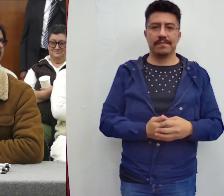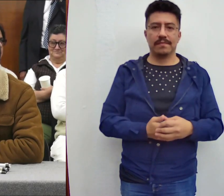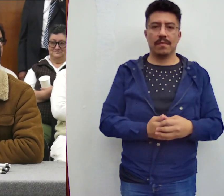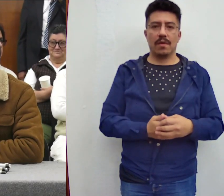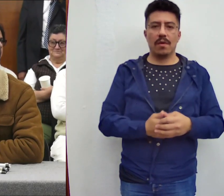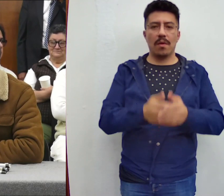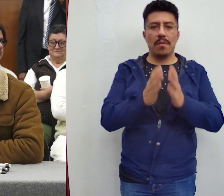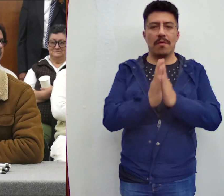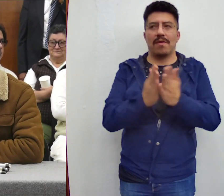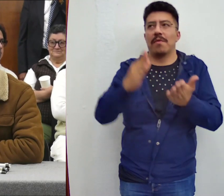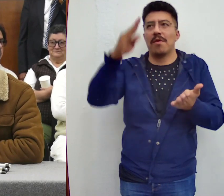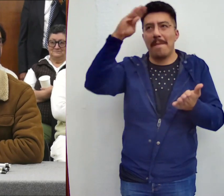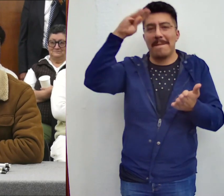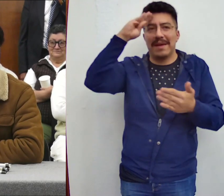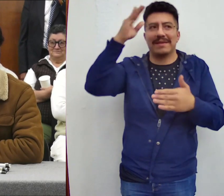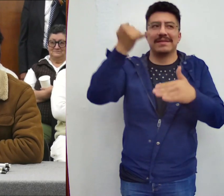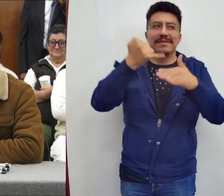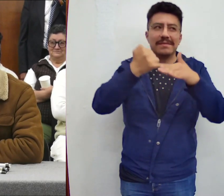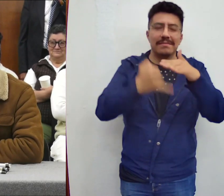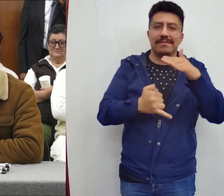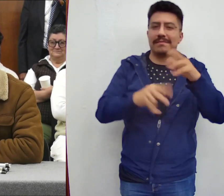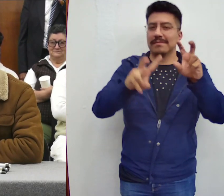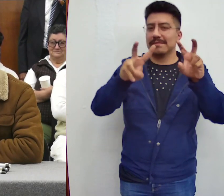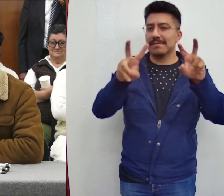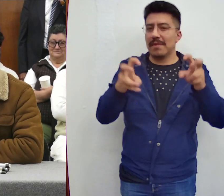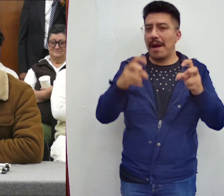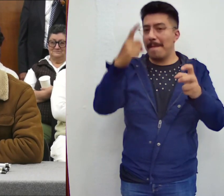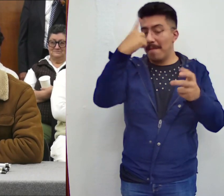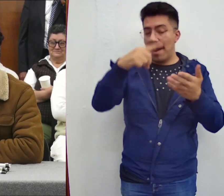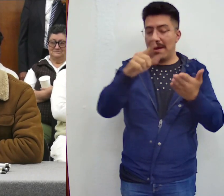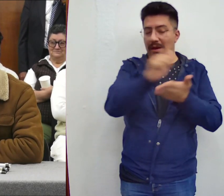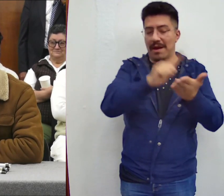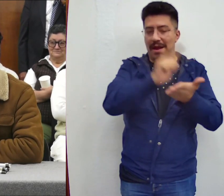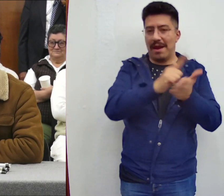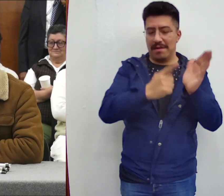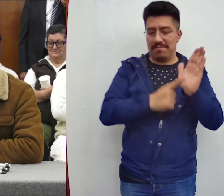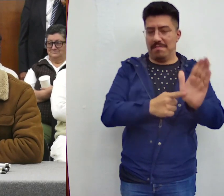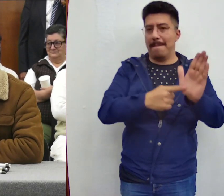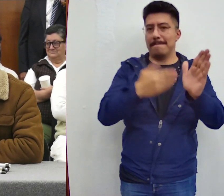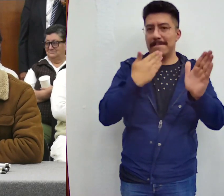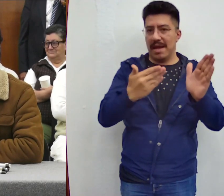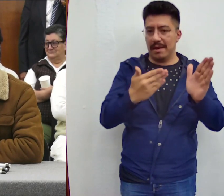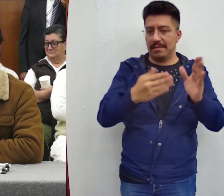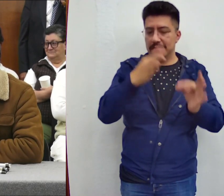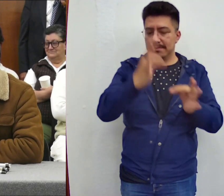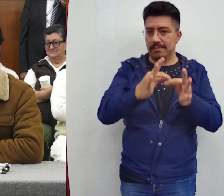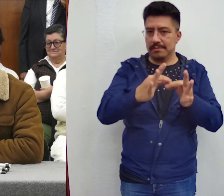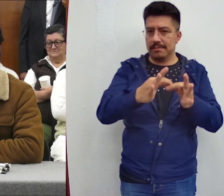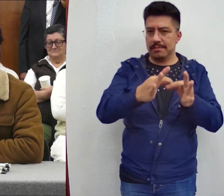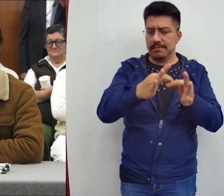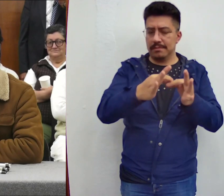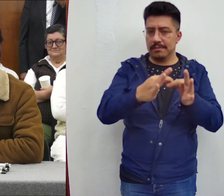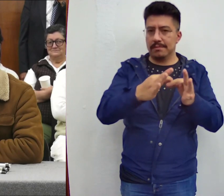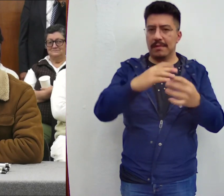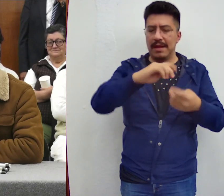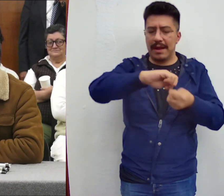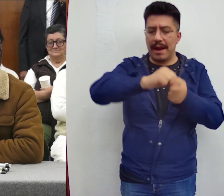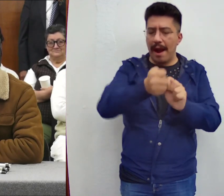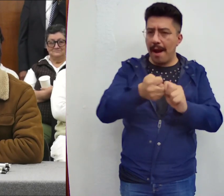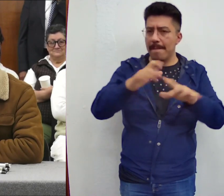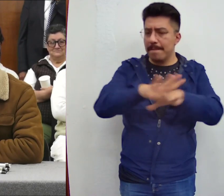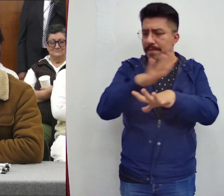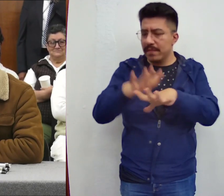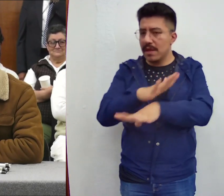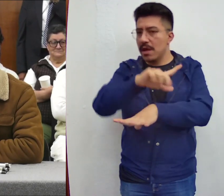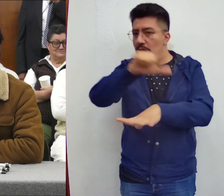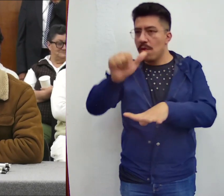más conscientes, más sensibles, para que esta ley quede bien asentada y podamos obtener esos beneficios que